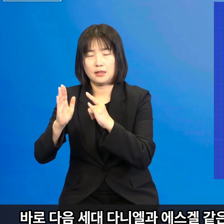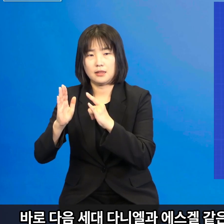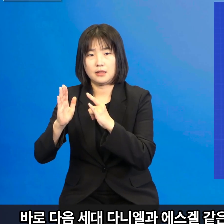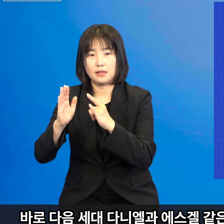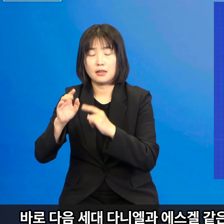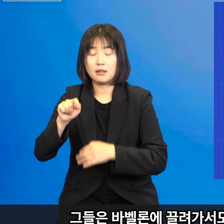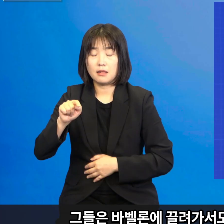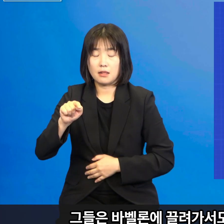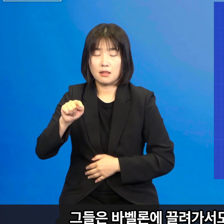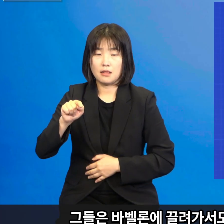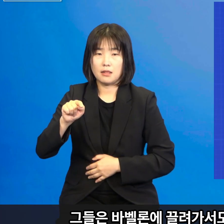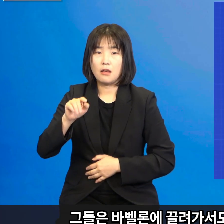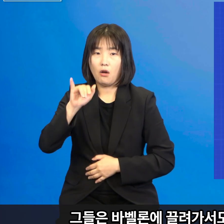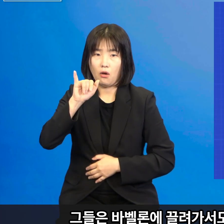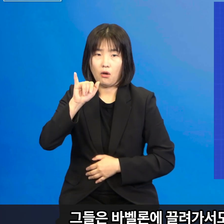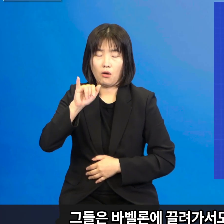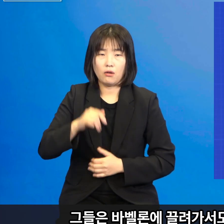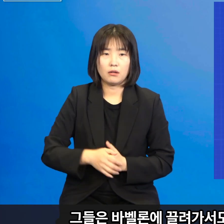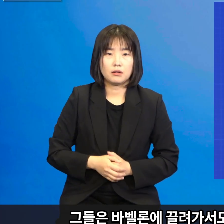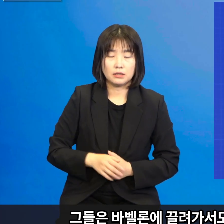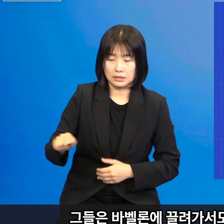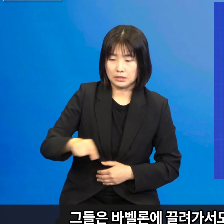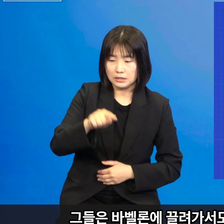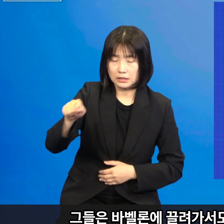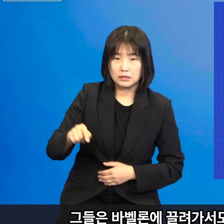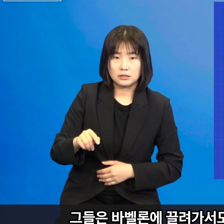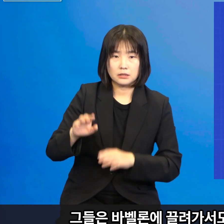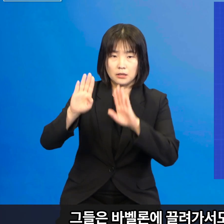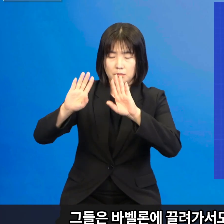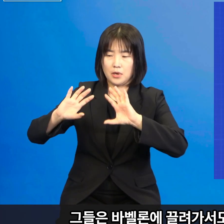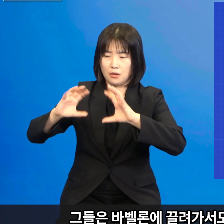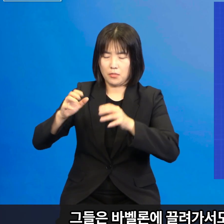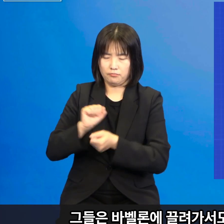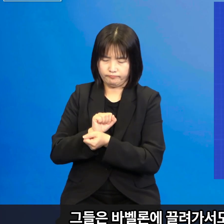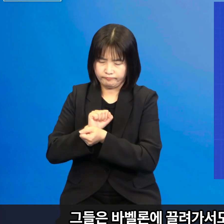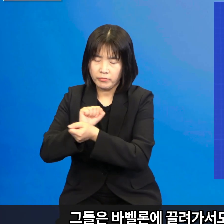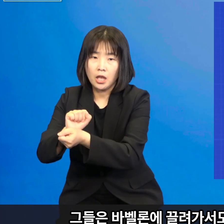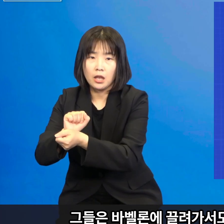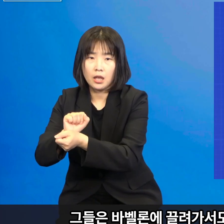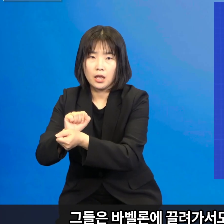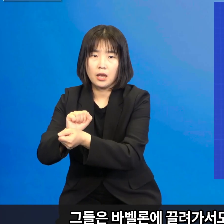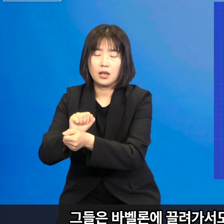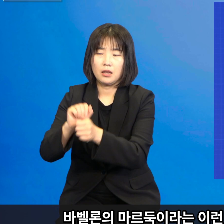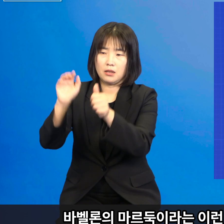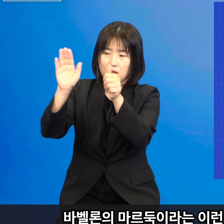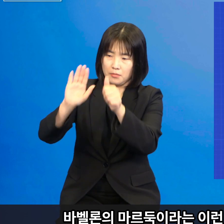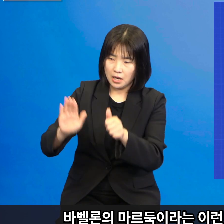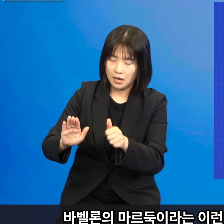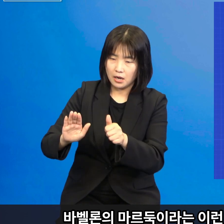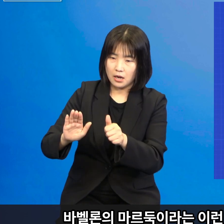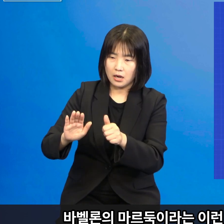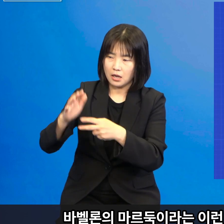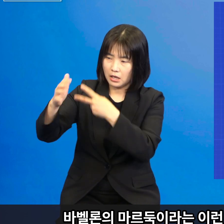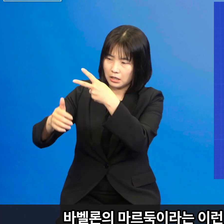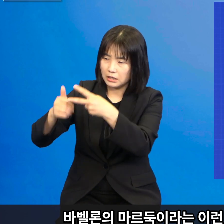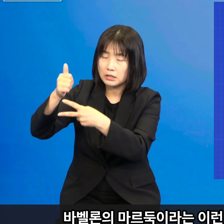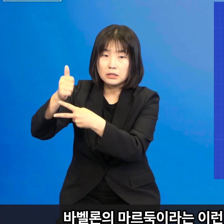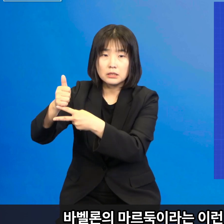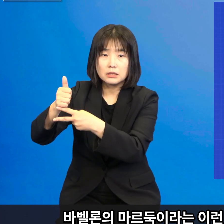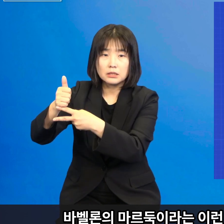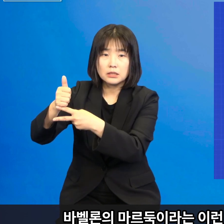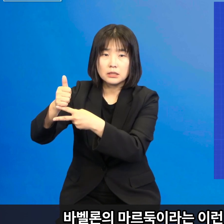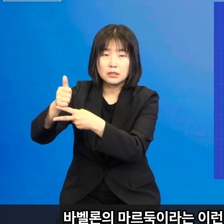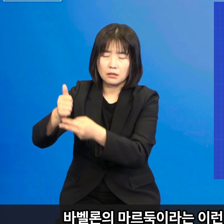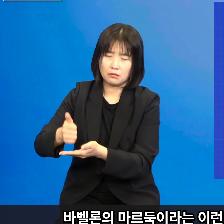깨어있는 선지자들이었죠. 그들은 바벨론에 끌려가서도 바알과 아세라나 아니면 바벨론의 마르둑이라는 이런